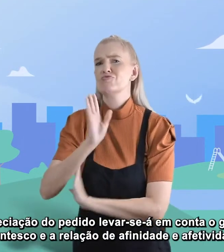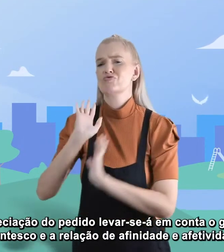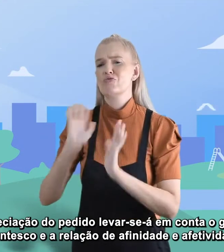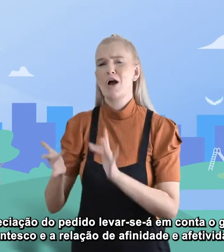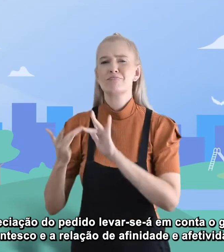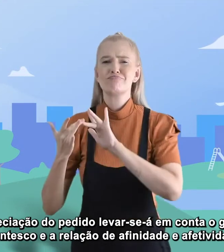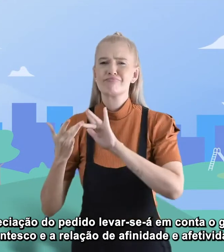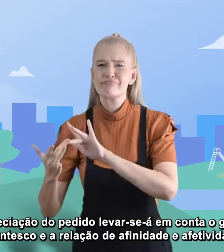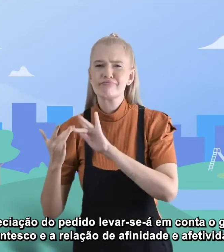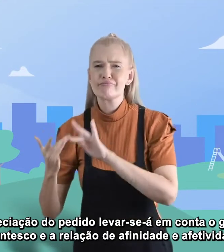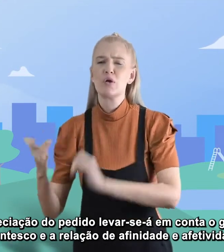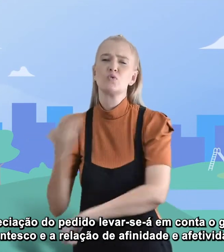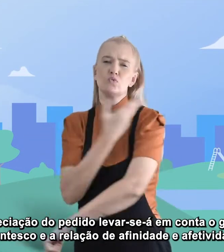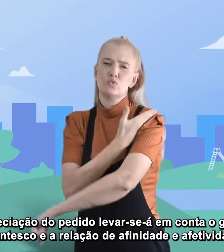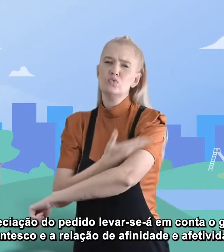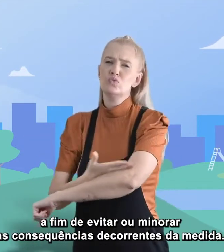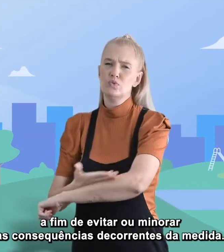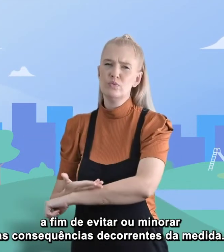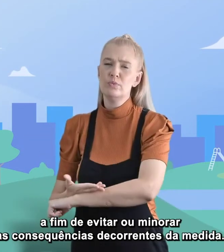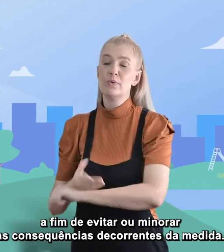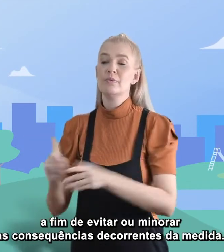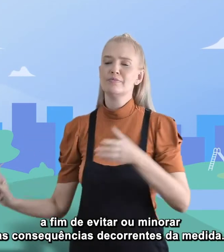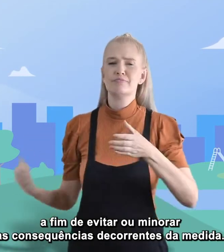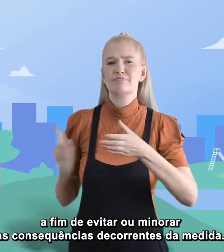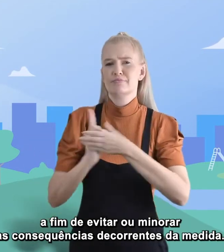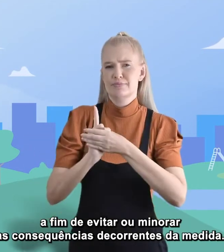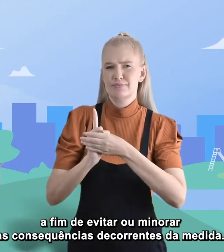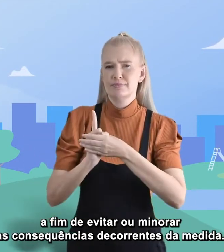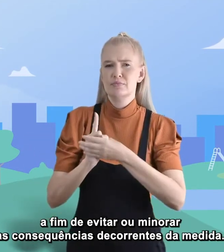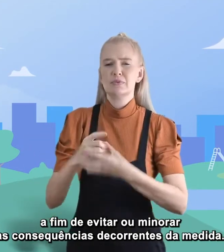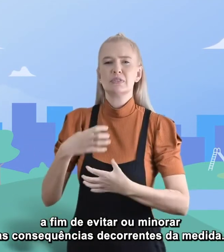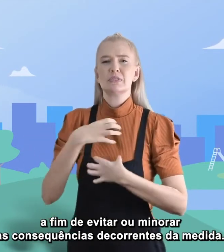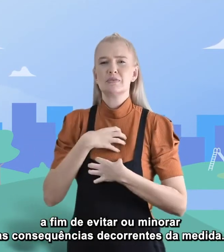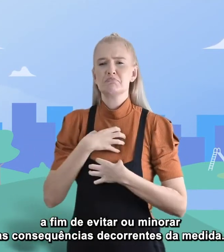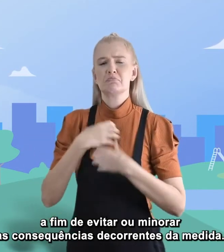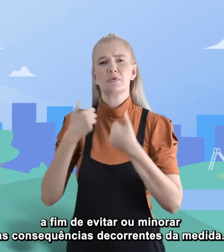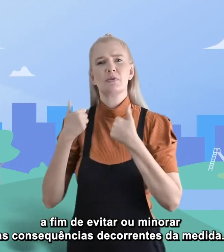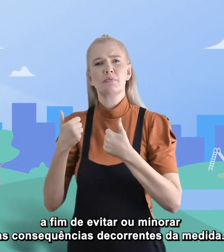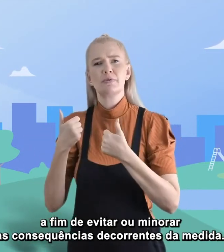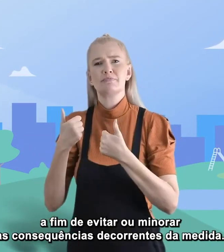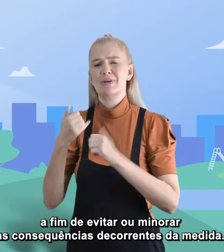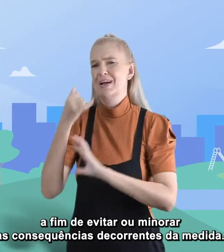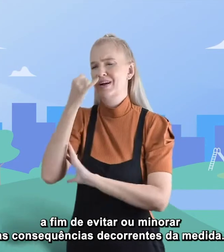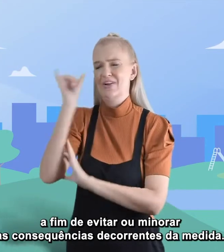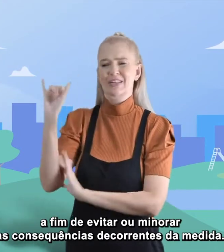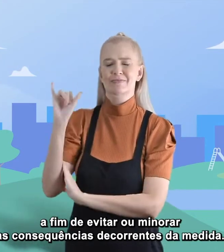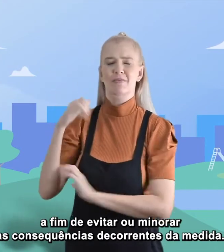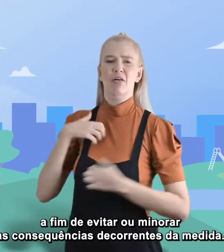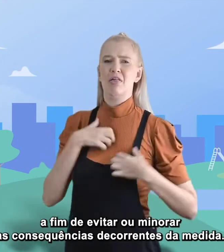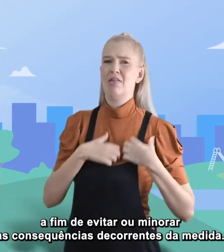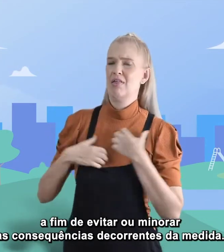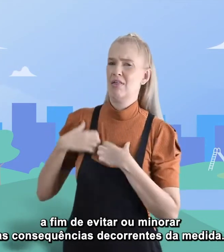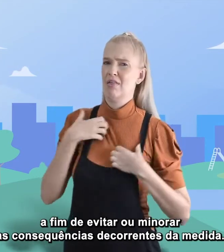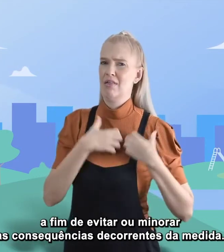afinidade e afetividade, a fim de evitar ou minorar as consequências decorrentes da medida.